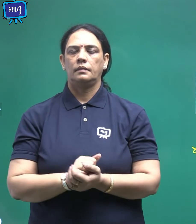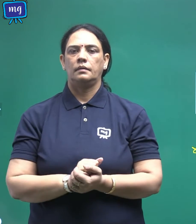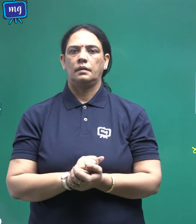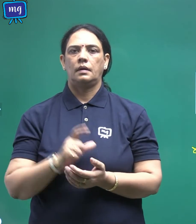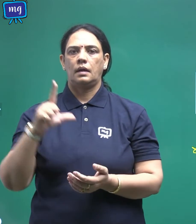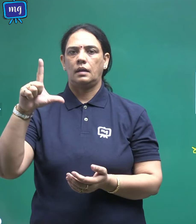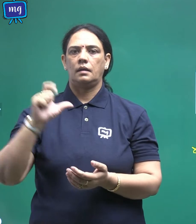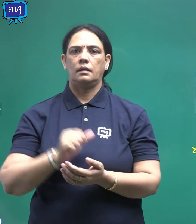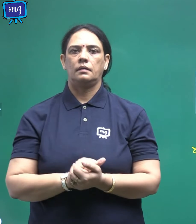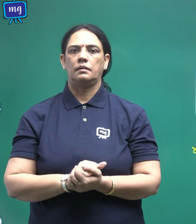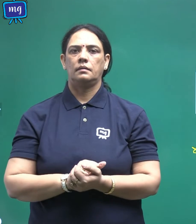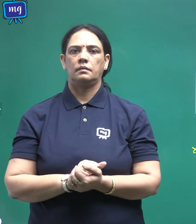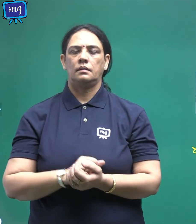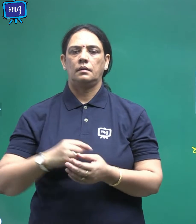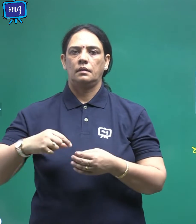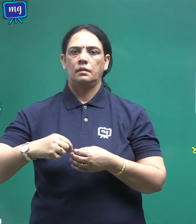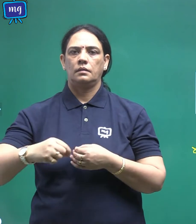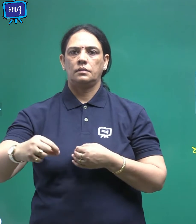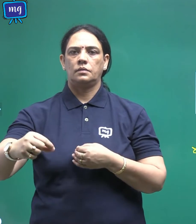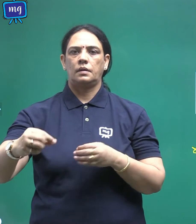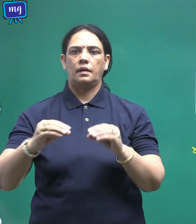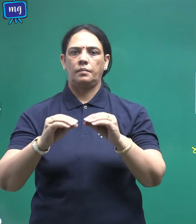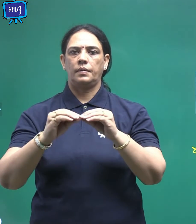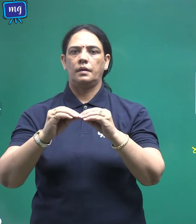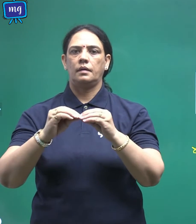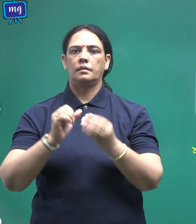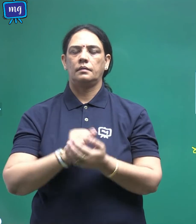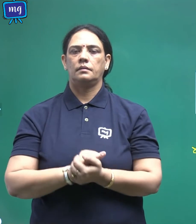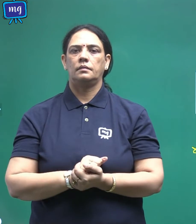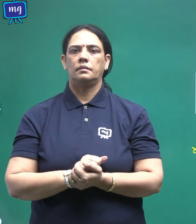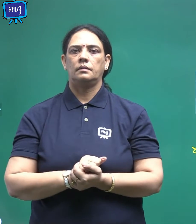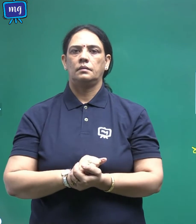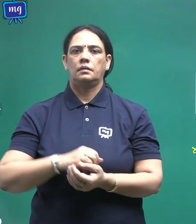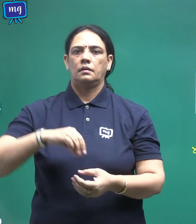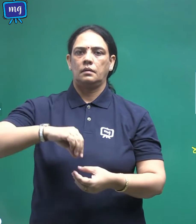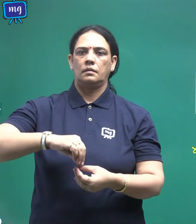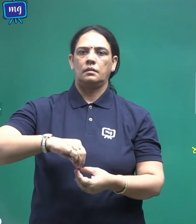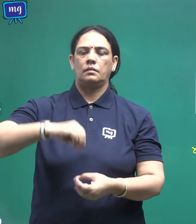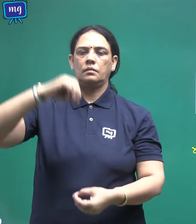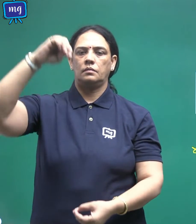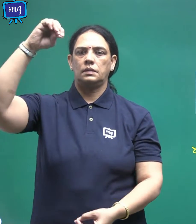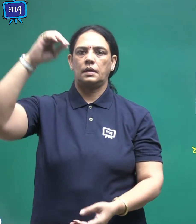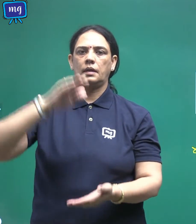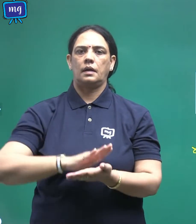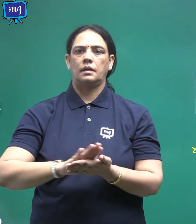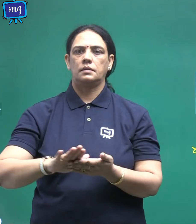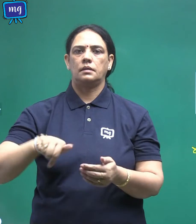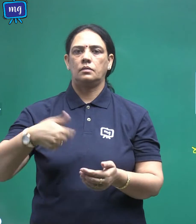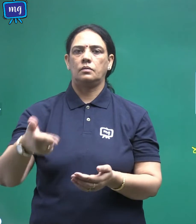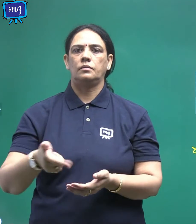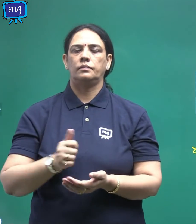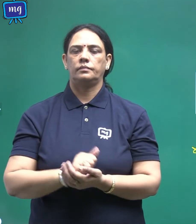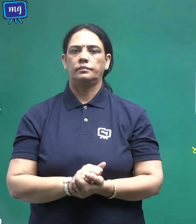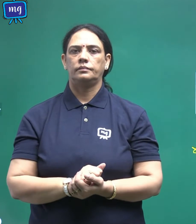L, चौड़ाई B और ऊंचाई h है, तो